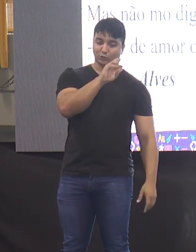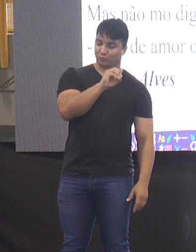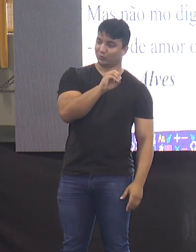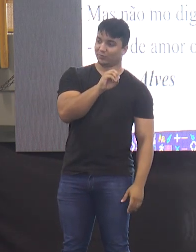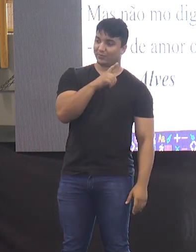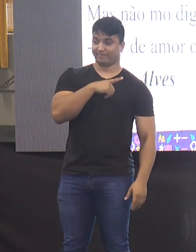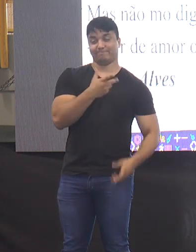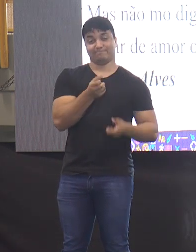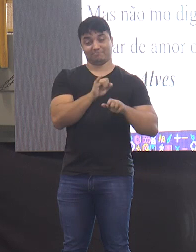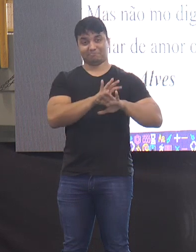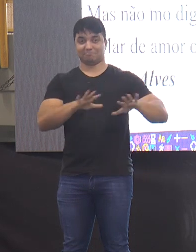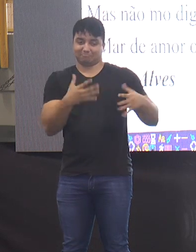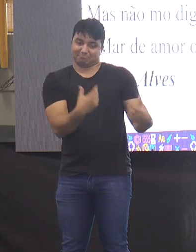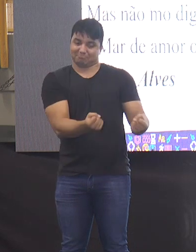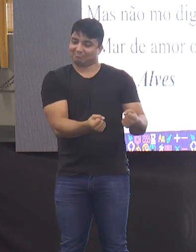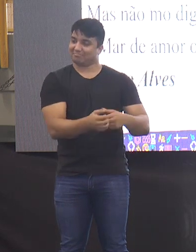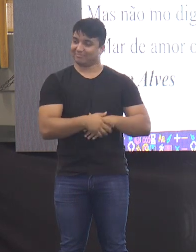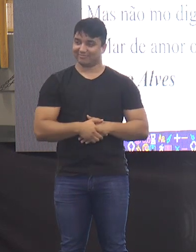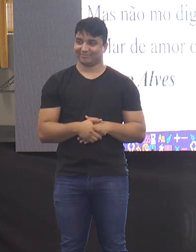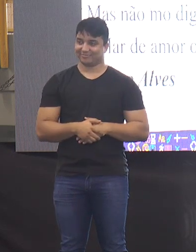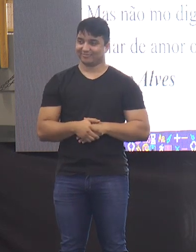assim, né? Vamos nessa.